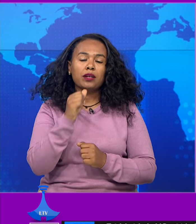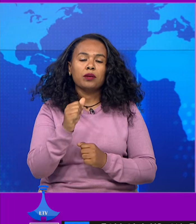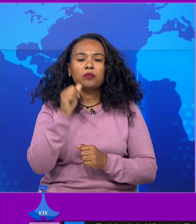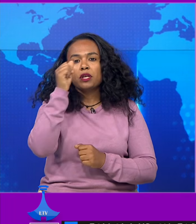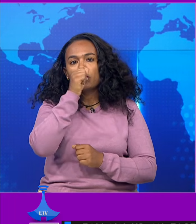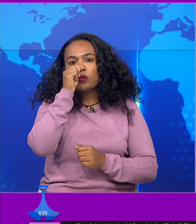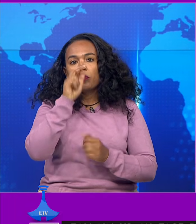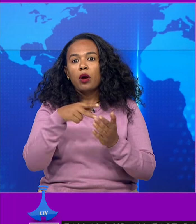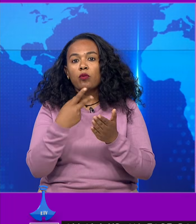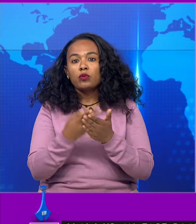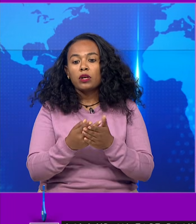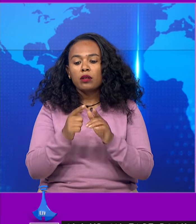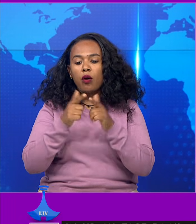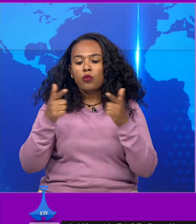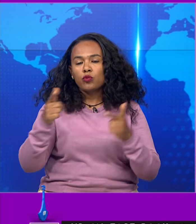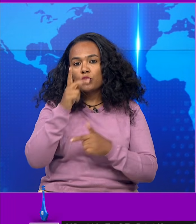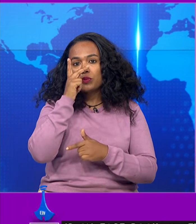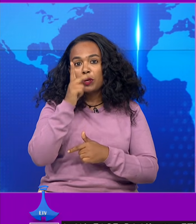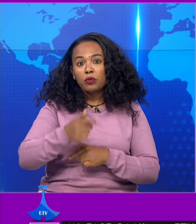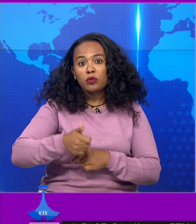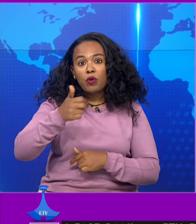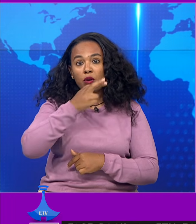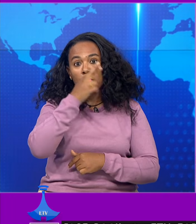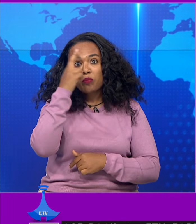የኢትዮጵያ ውድቀት አጉልቶ የሚናገሩበት ዋናው ምክንያት